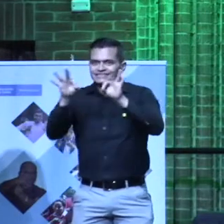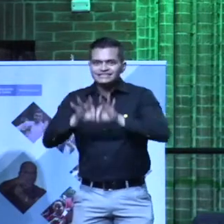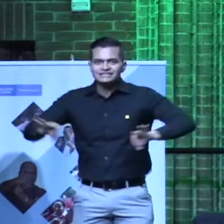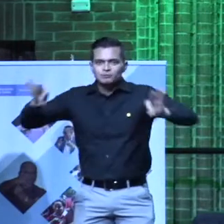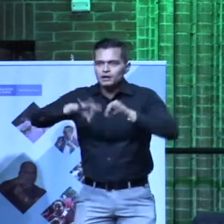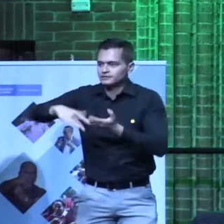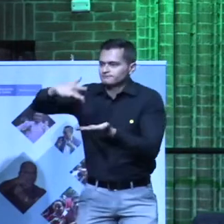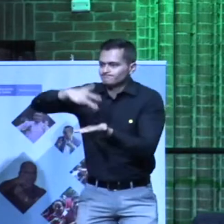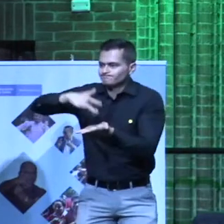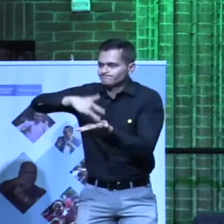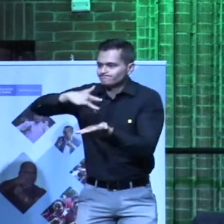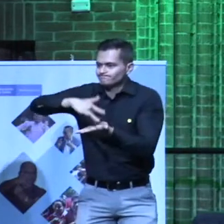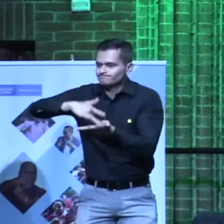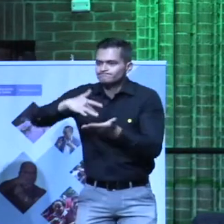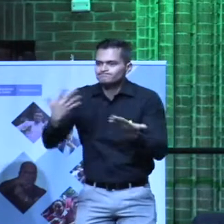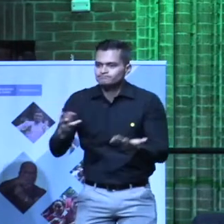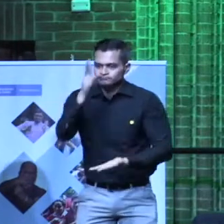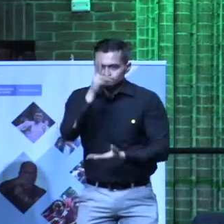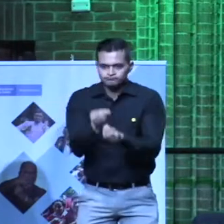la comunidad sorda.